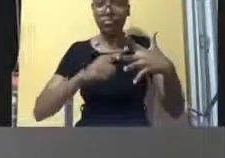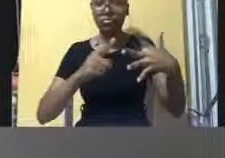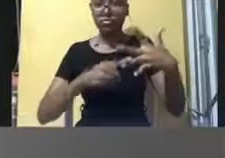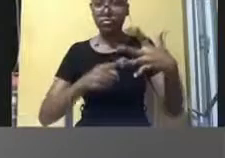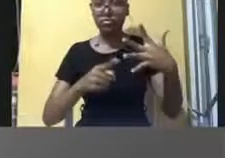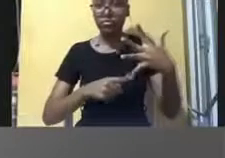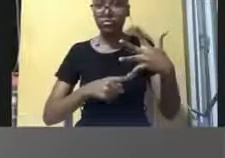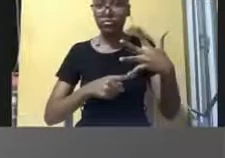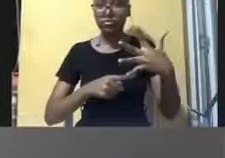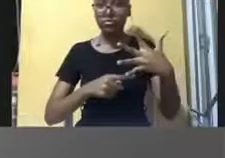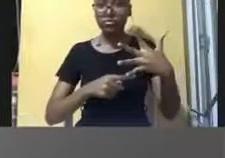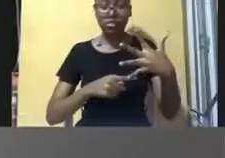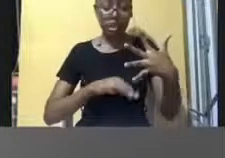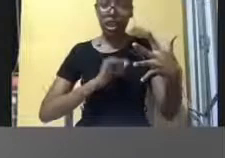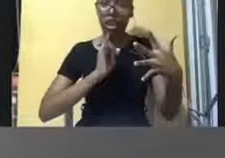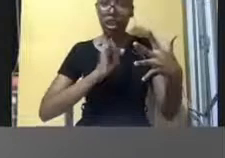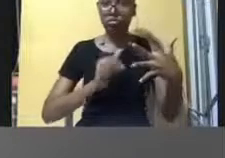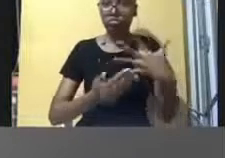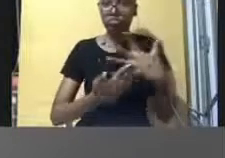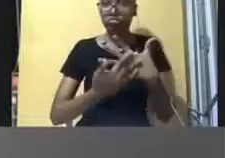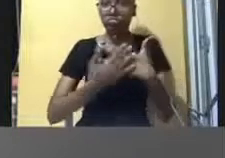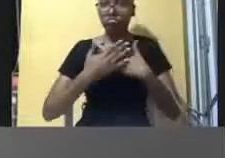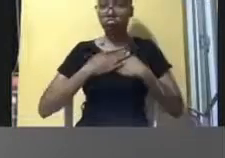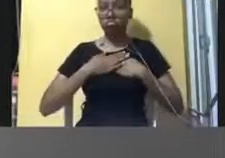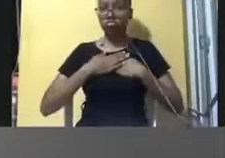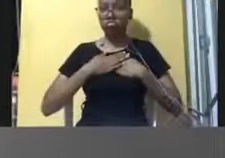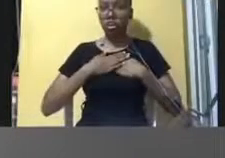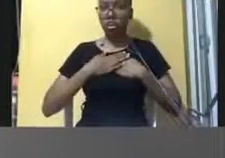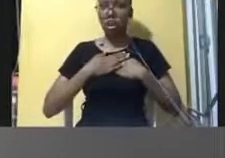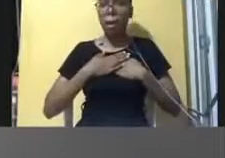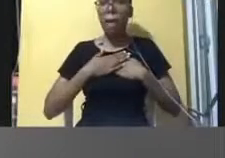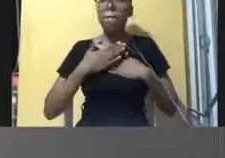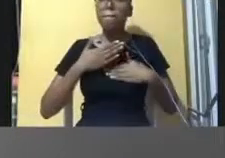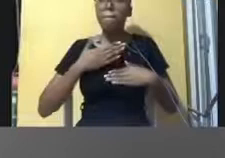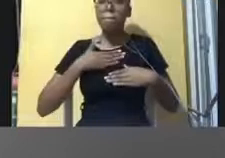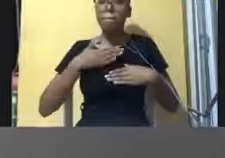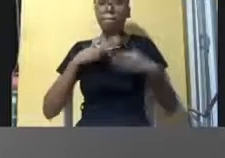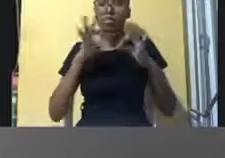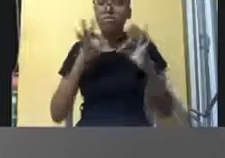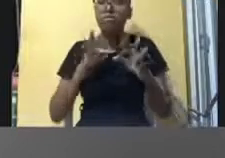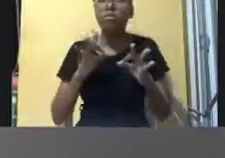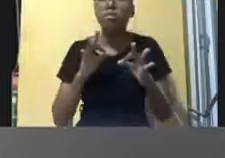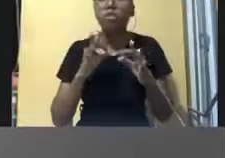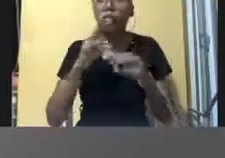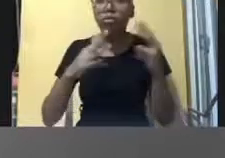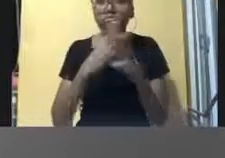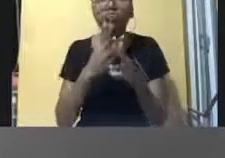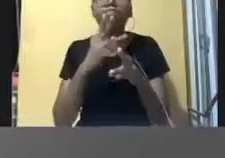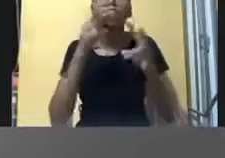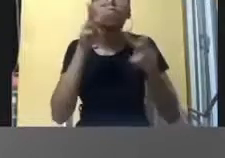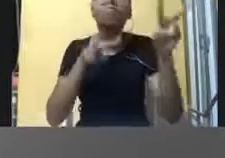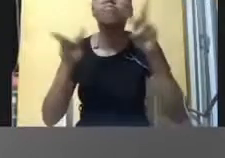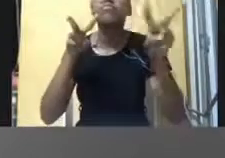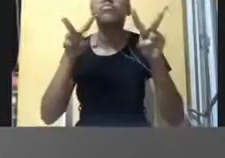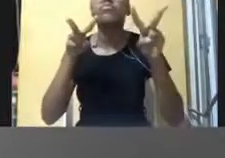una influencia en cómo yo vivo y cómo yo veo a los demás. Una persona de otra carrera